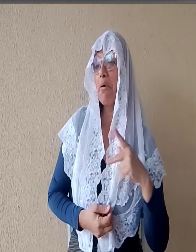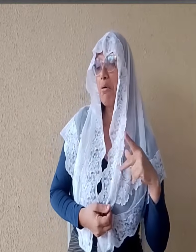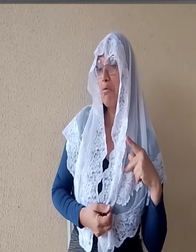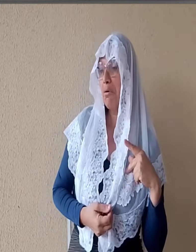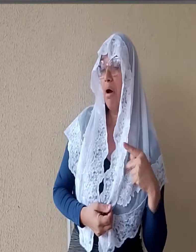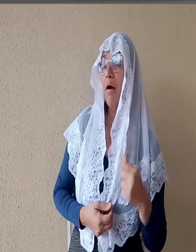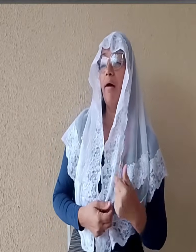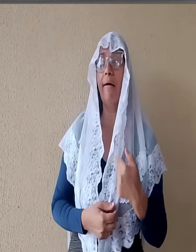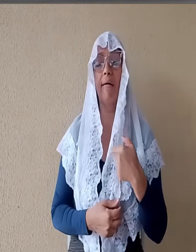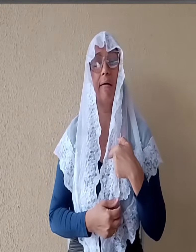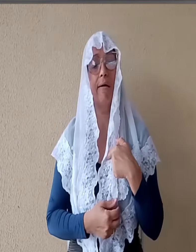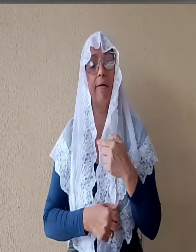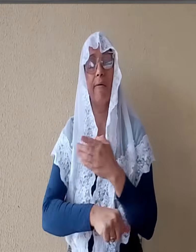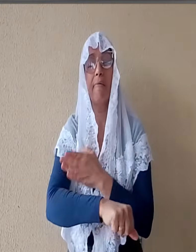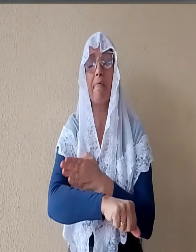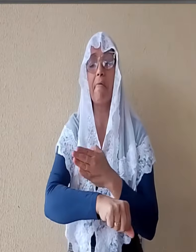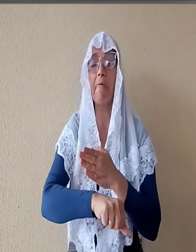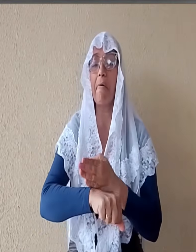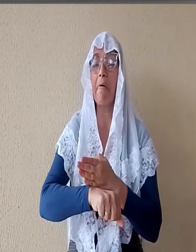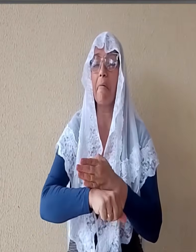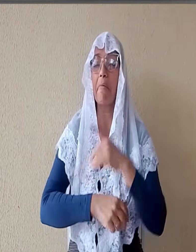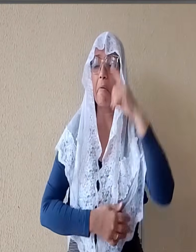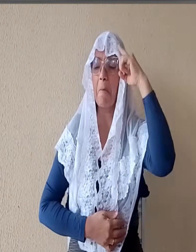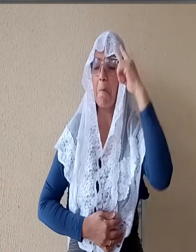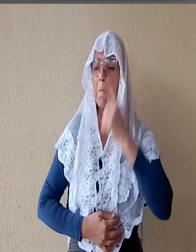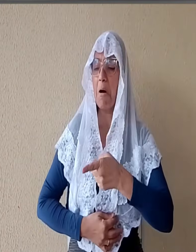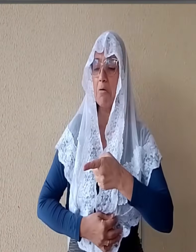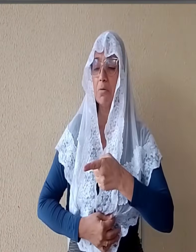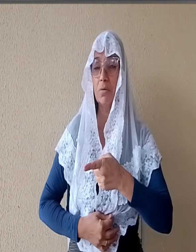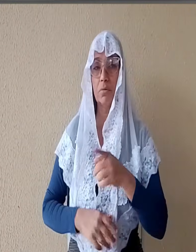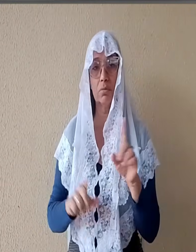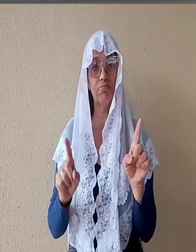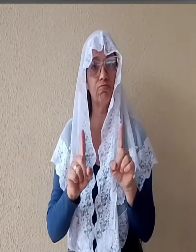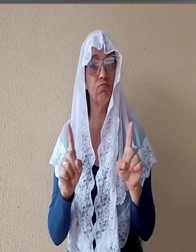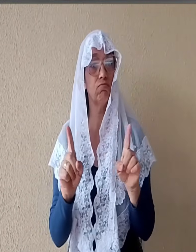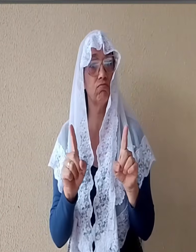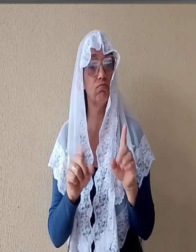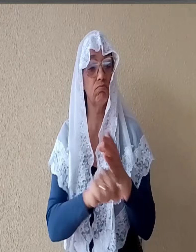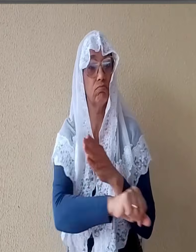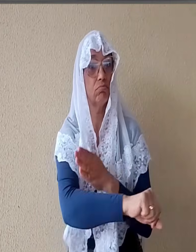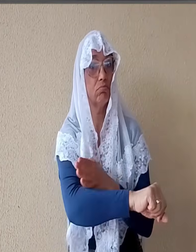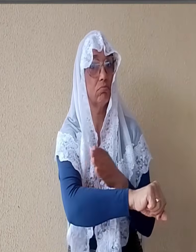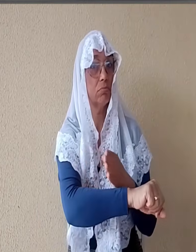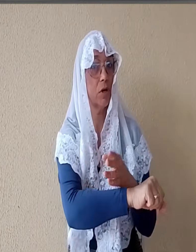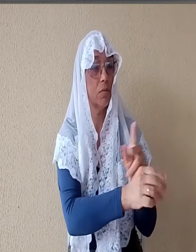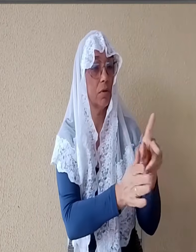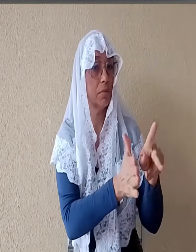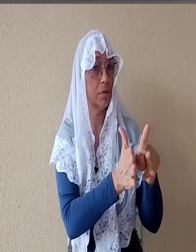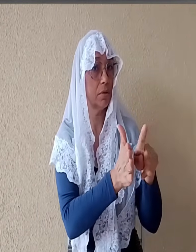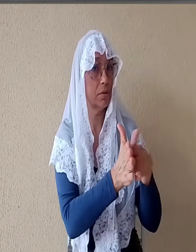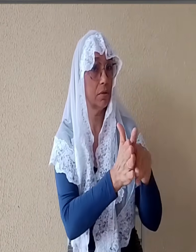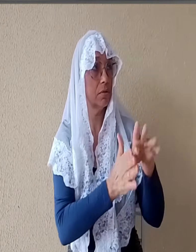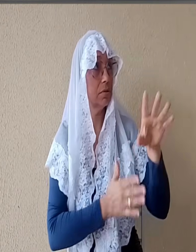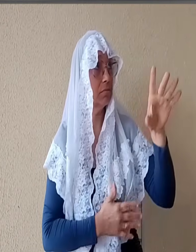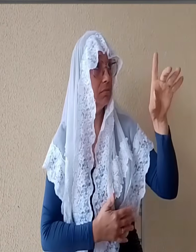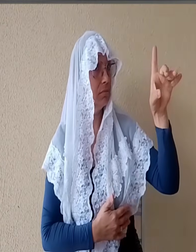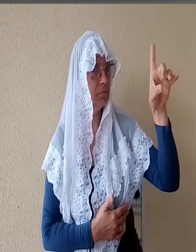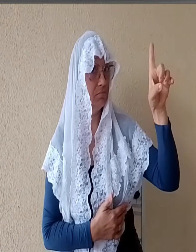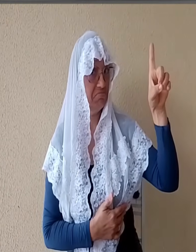Ninguém manda. Tem lugares que tem 7, 5, 6 anciãos. O diácono hoje acha que é o